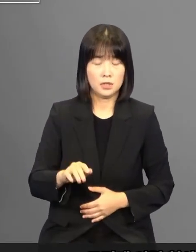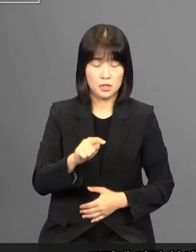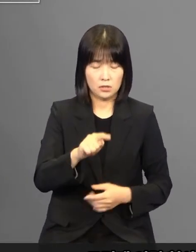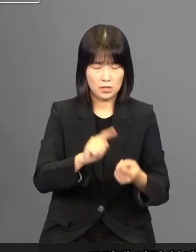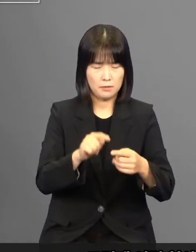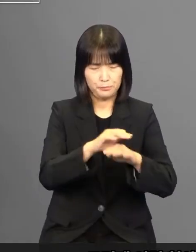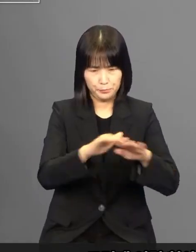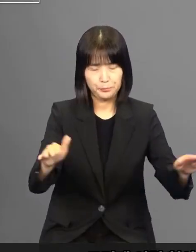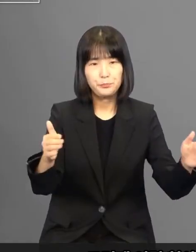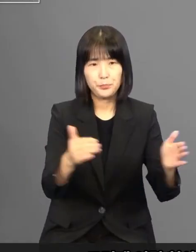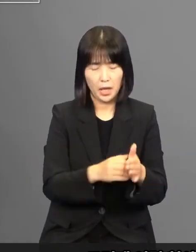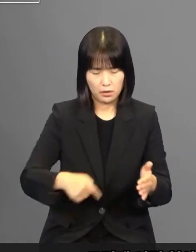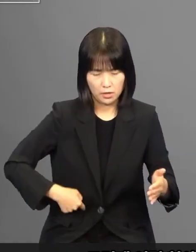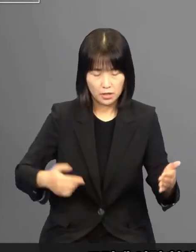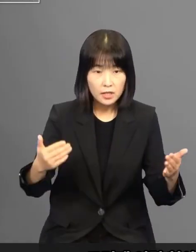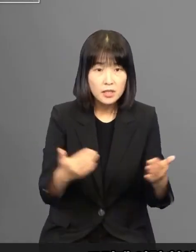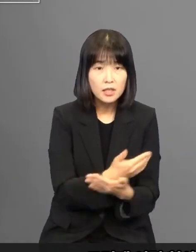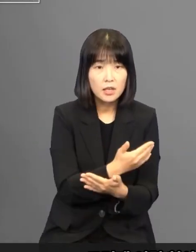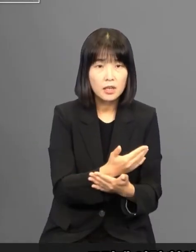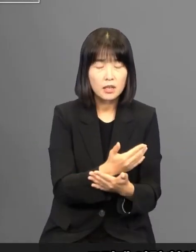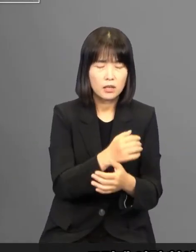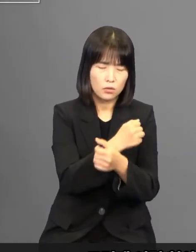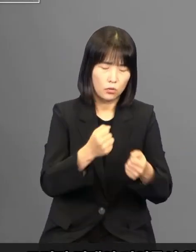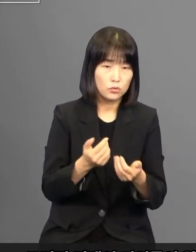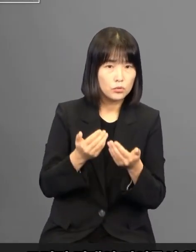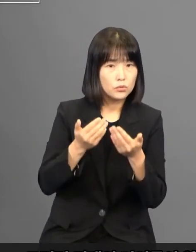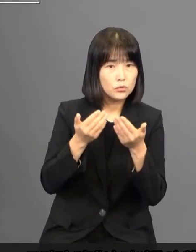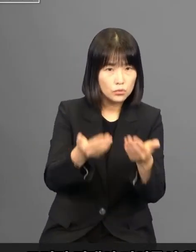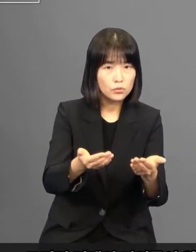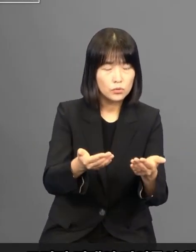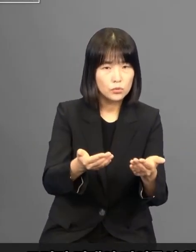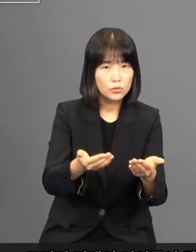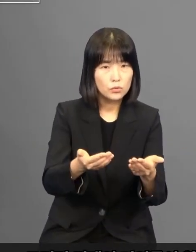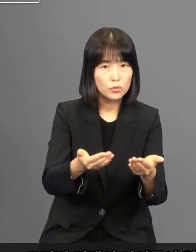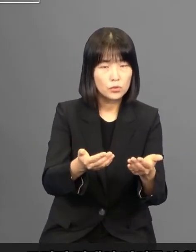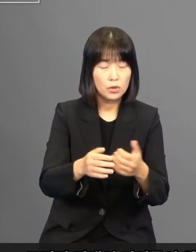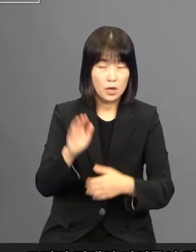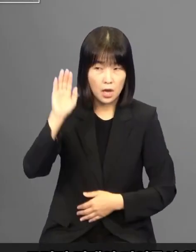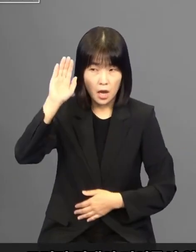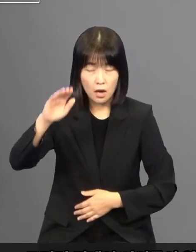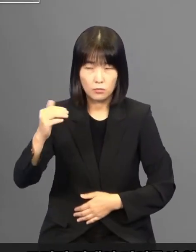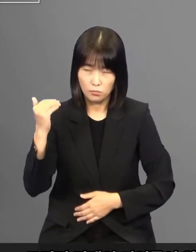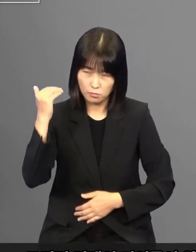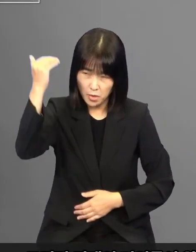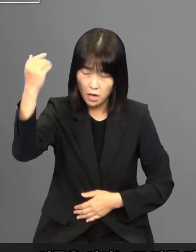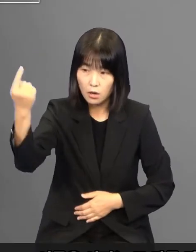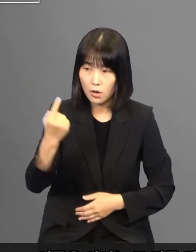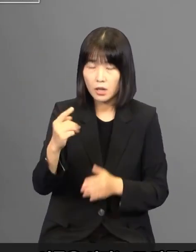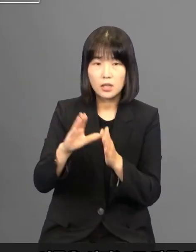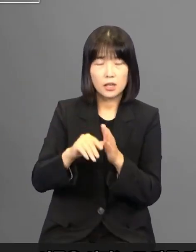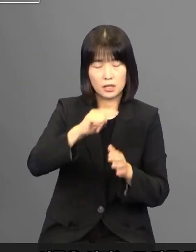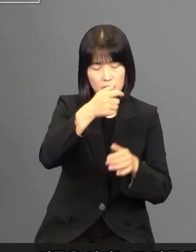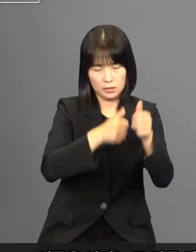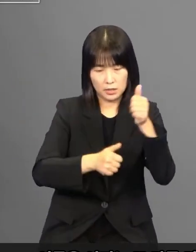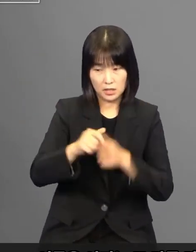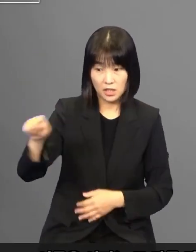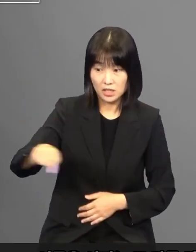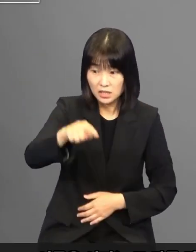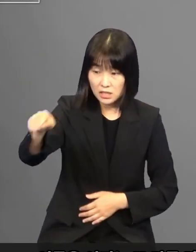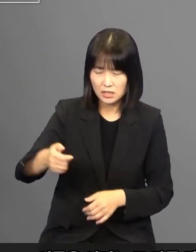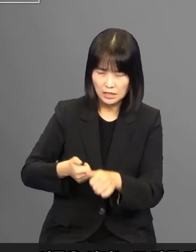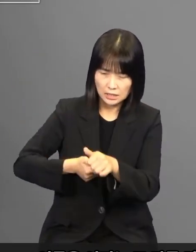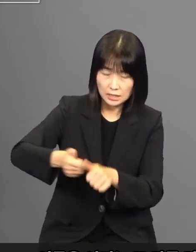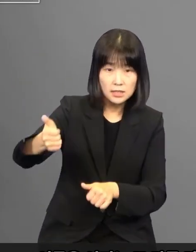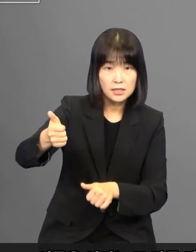청산을 하고 회개하고 용서하고 그러면 미래 거인들이 왔을 때 다음 세대가 어떻게 된다고요? 이들을 이기는